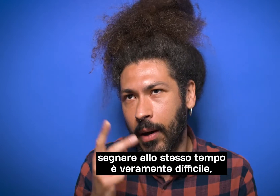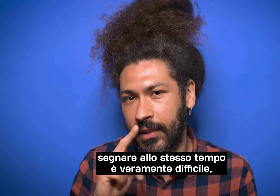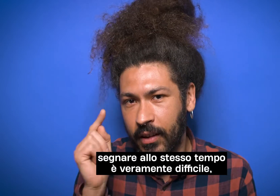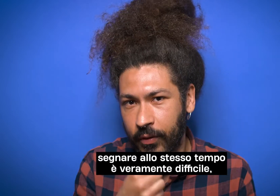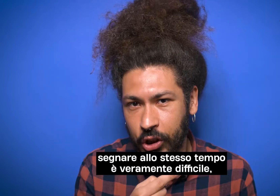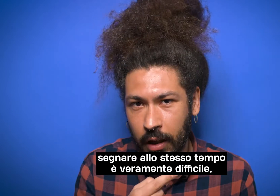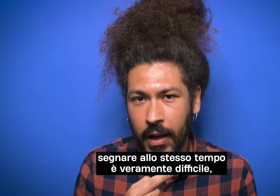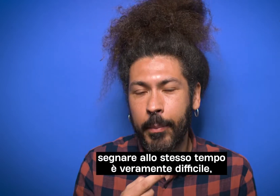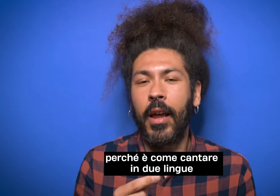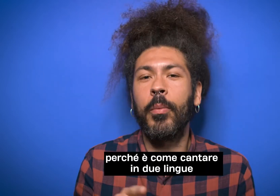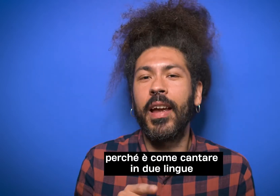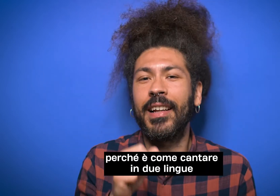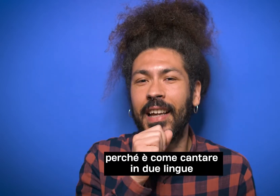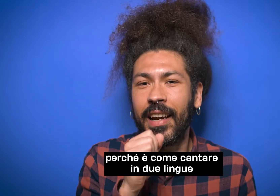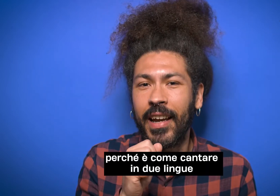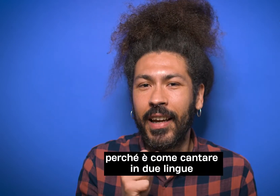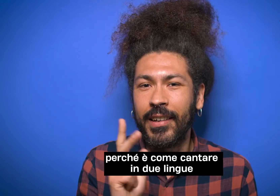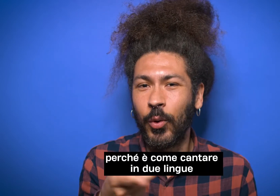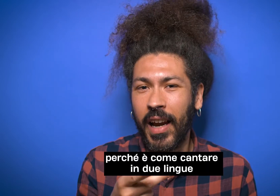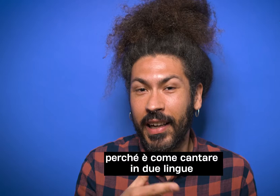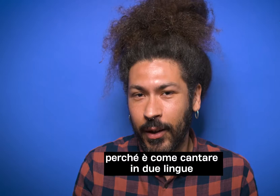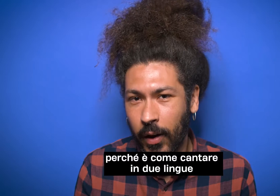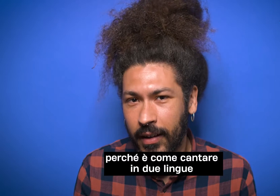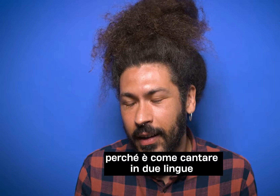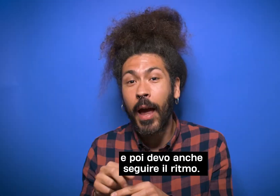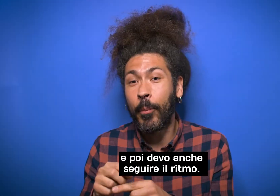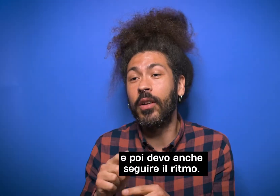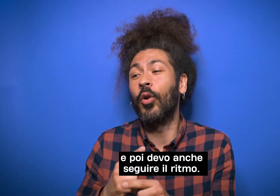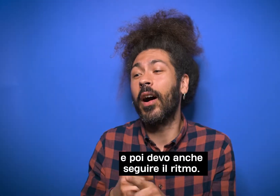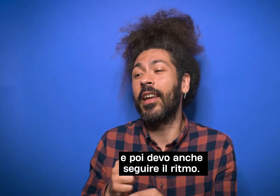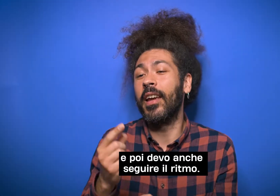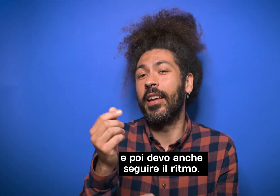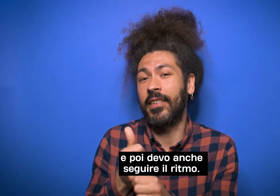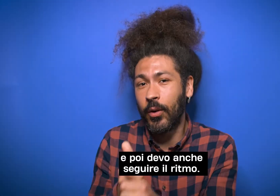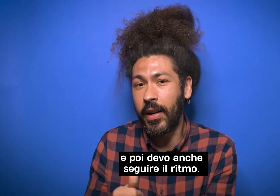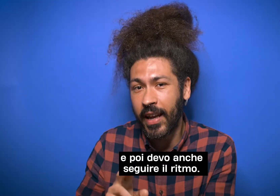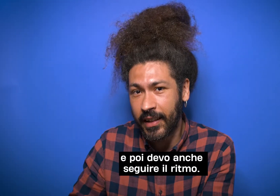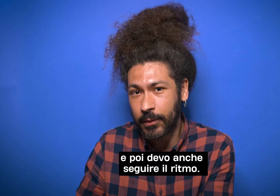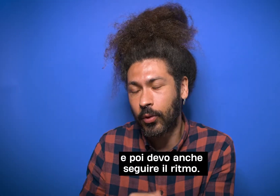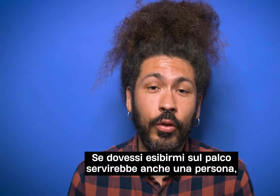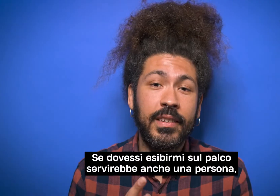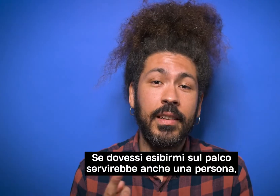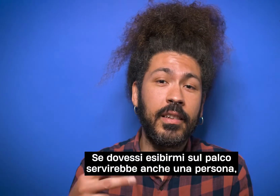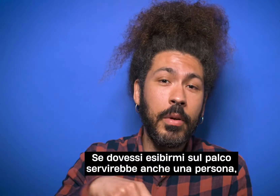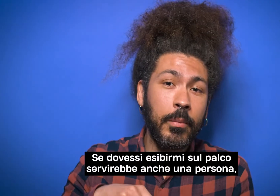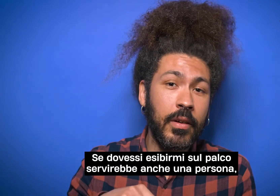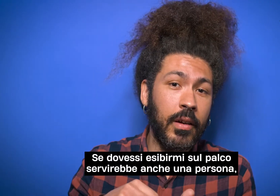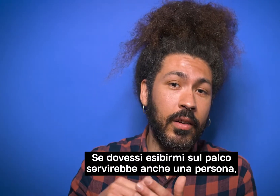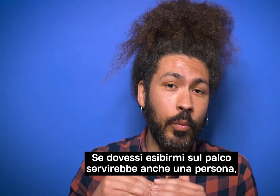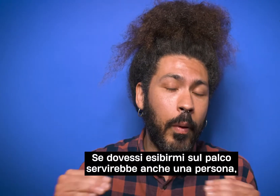veramente difficile, perché è come cantare in due lingue. E poi devo anche seguire il ritmo. Se dovessi esibirmi sul